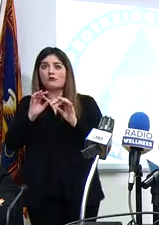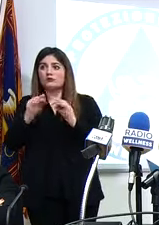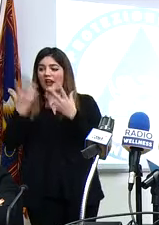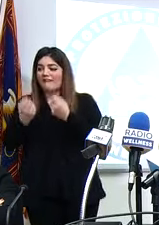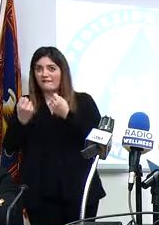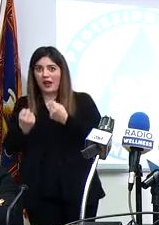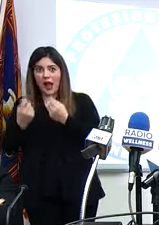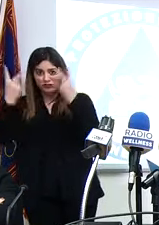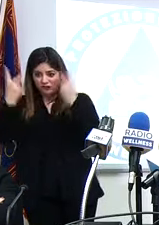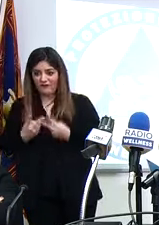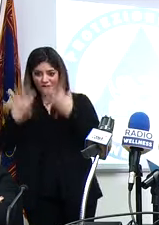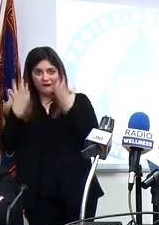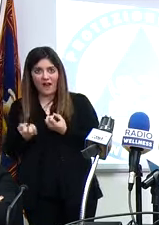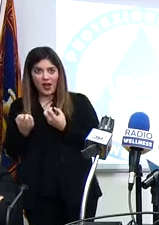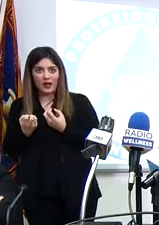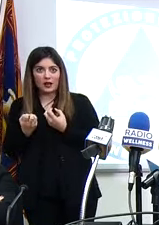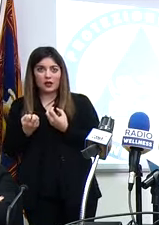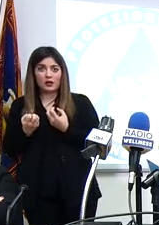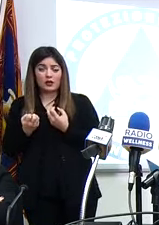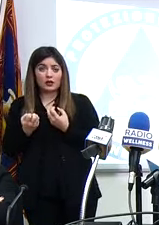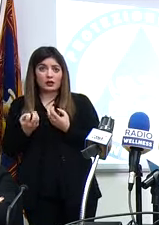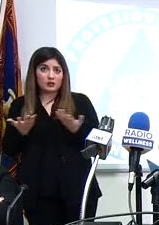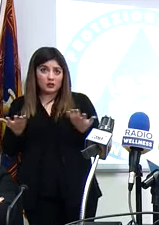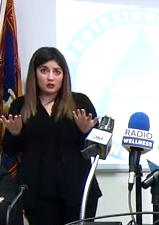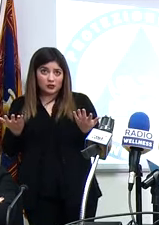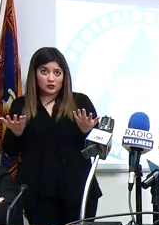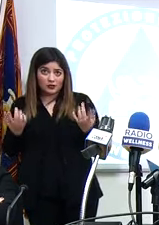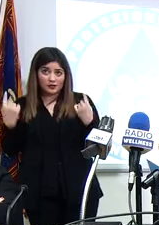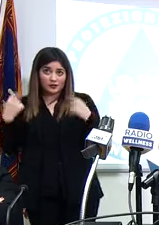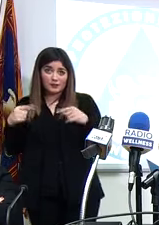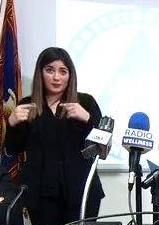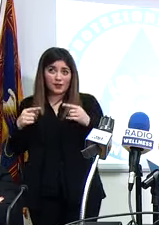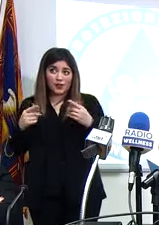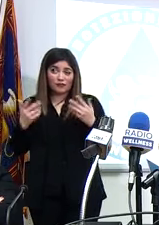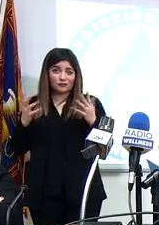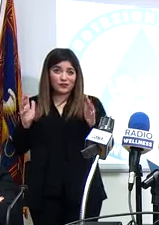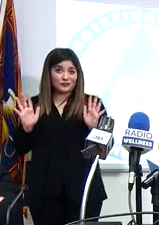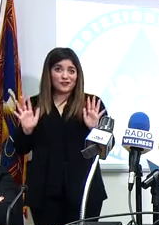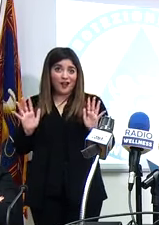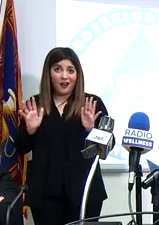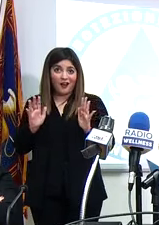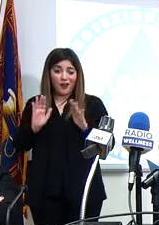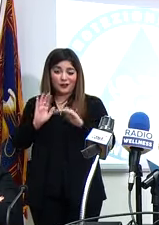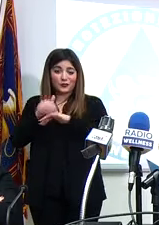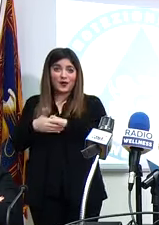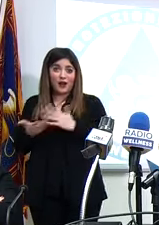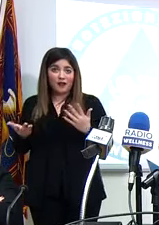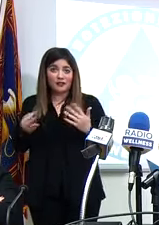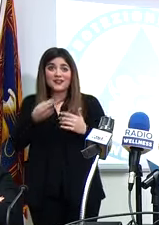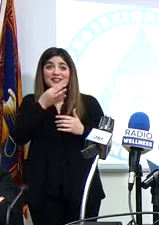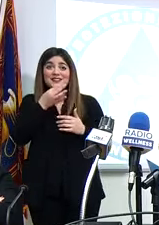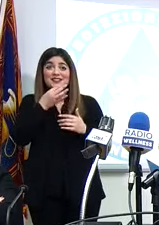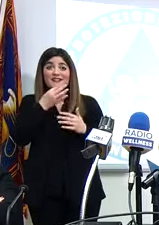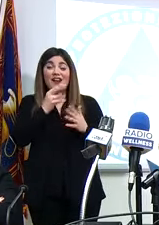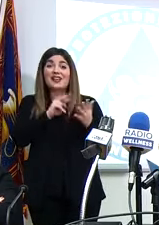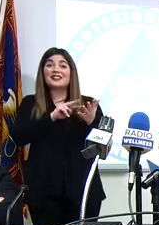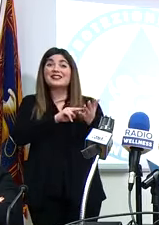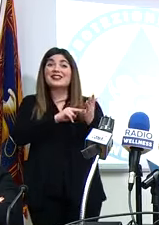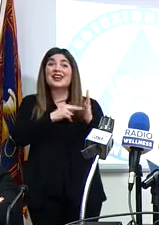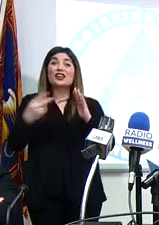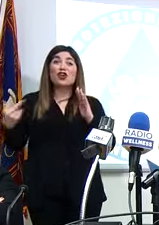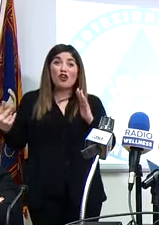Ecco, beh, è già passato agli enti regolatori. Quindi la tecnologia oggi è tale. In una settimana o